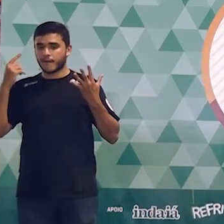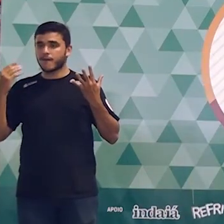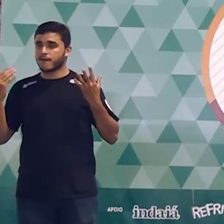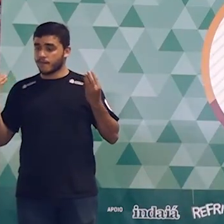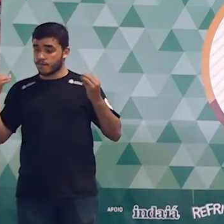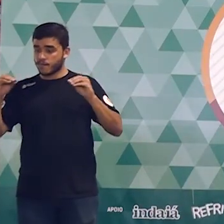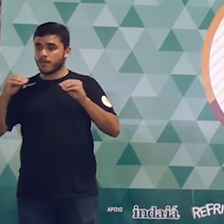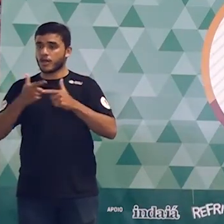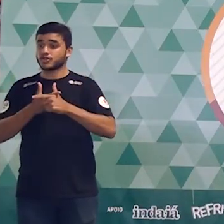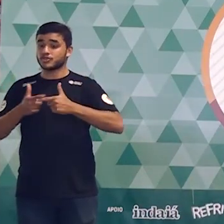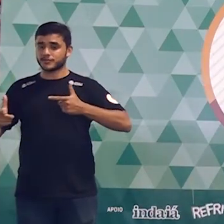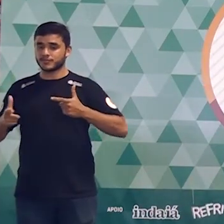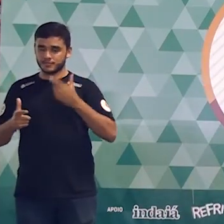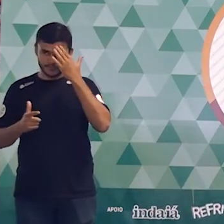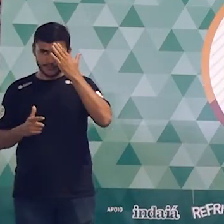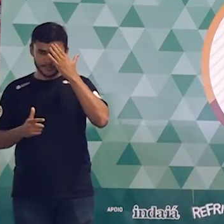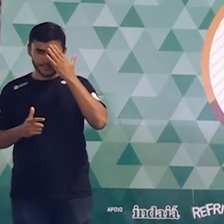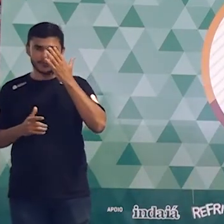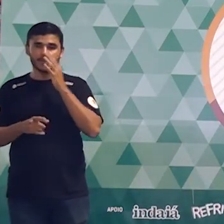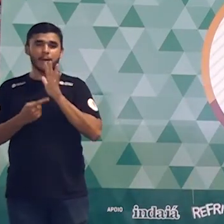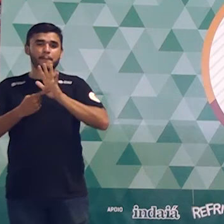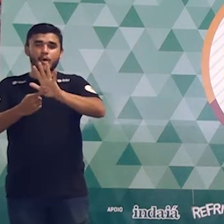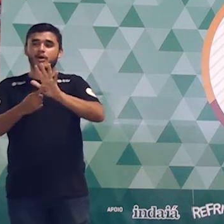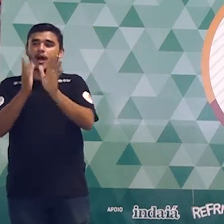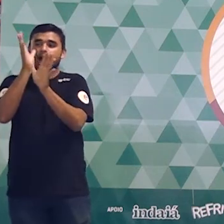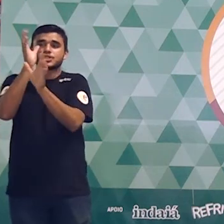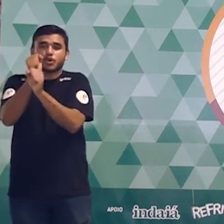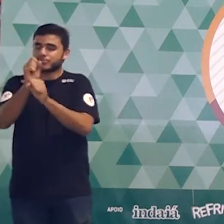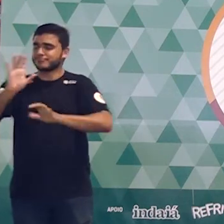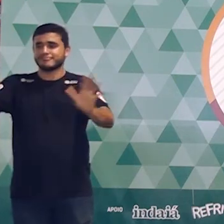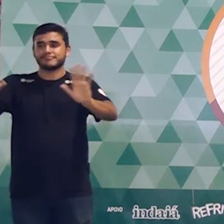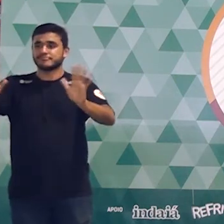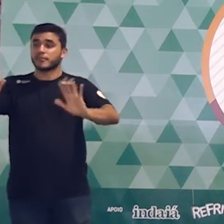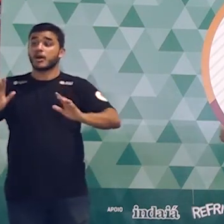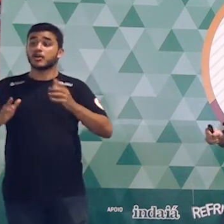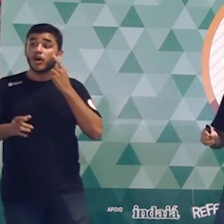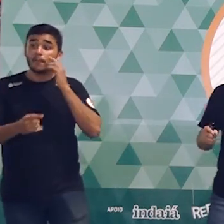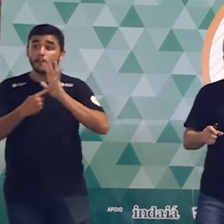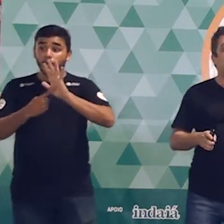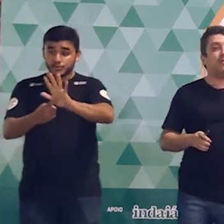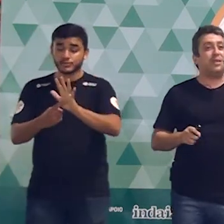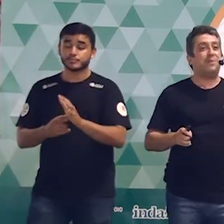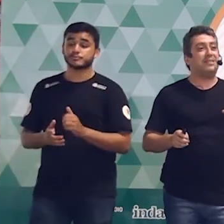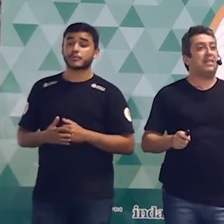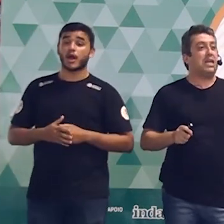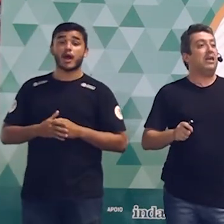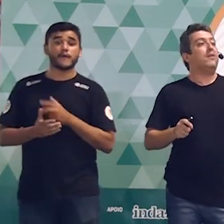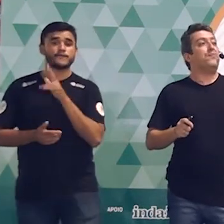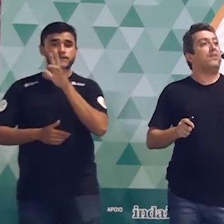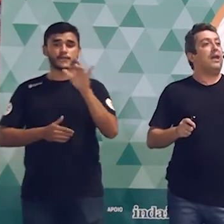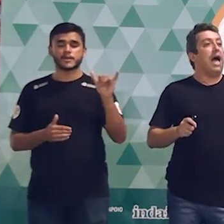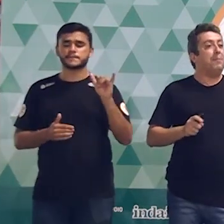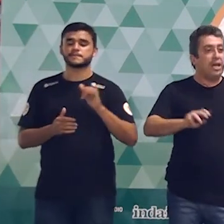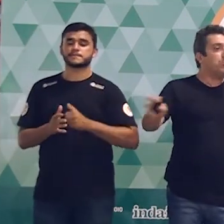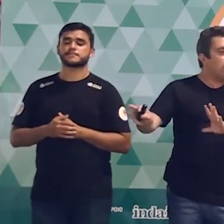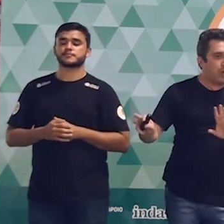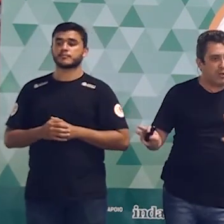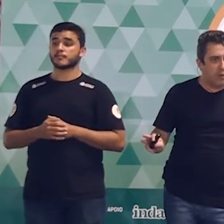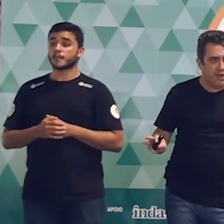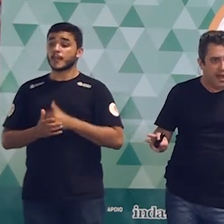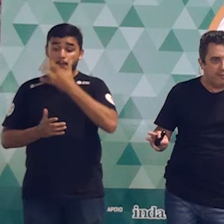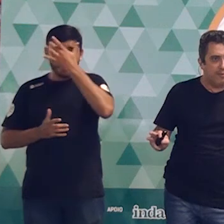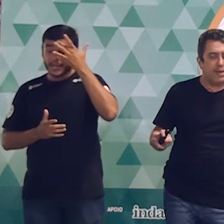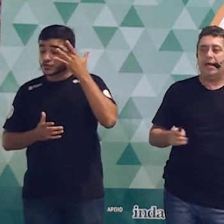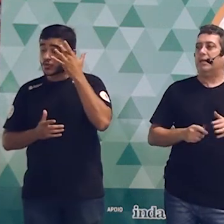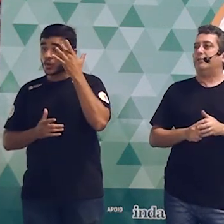aqui com o Roberto, nós não vamos entrar nesses detalhes, é só para a gente entender a teoria, tá? Você vai ter um resultado, então, sempre assim, habitante por